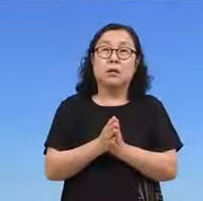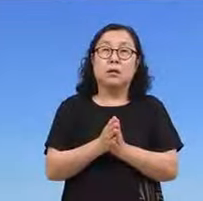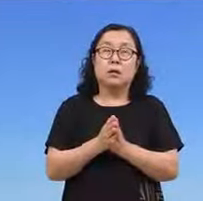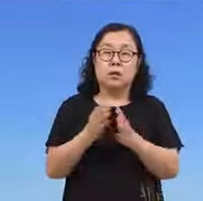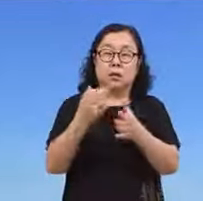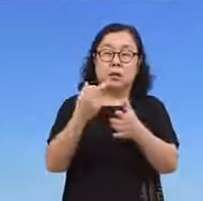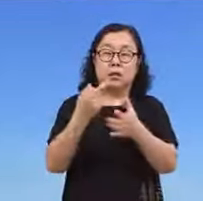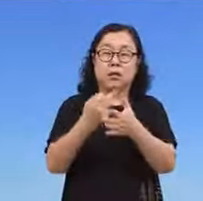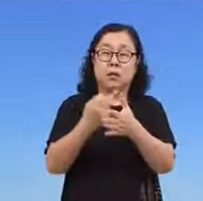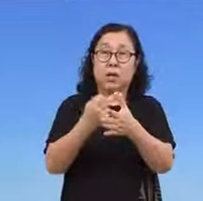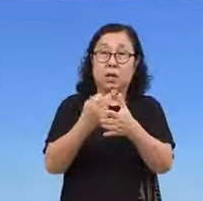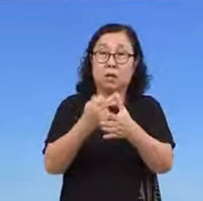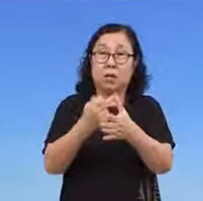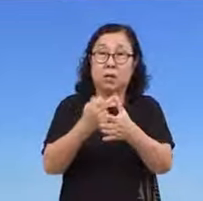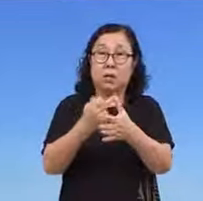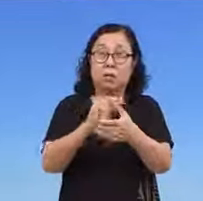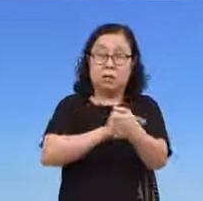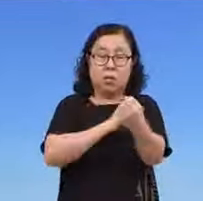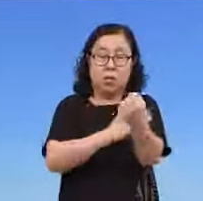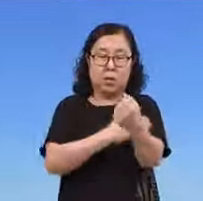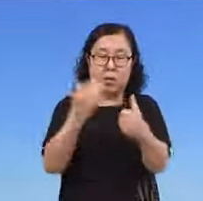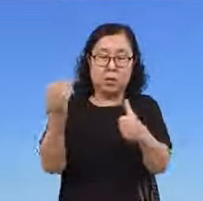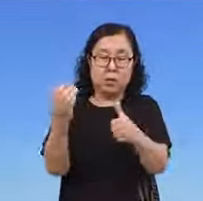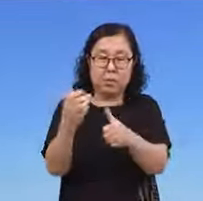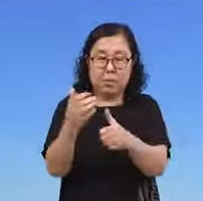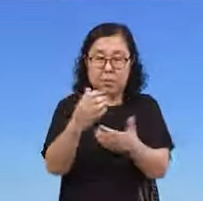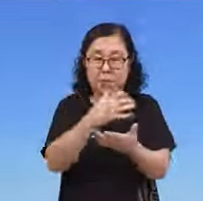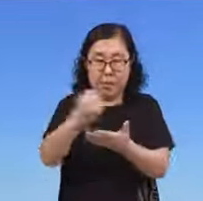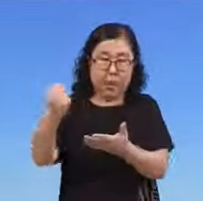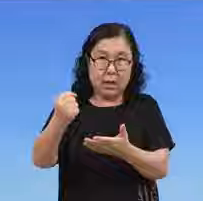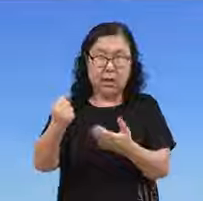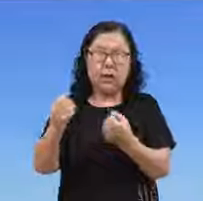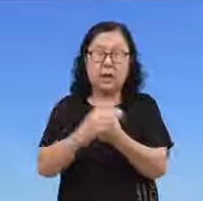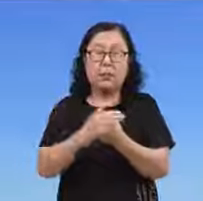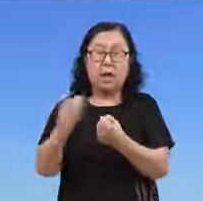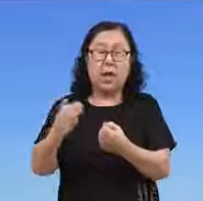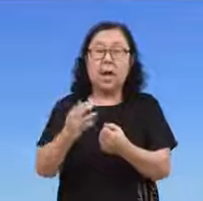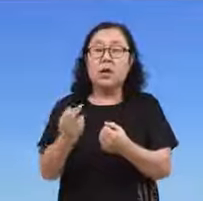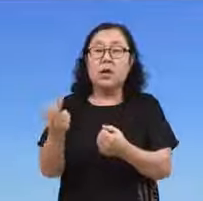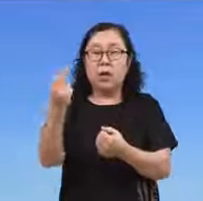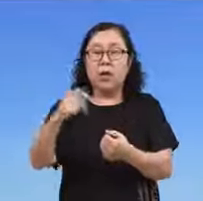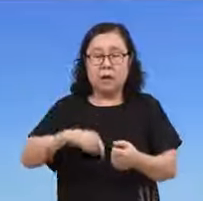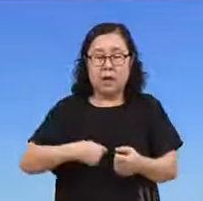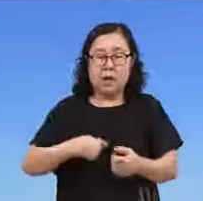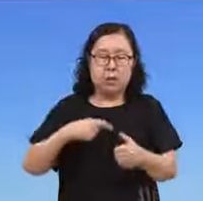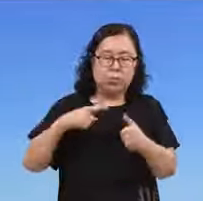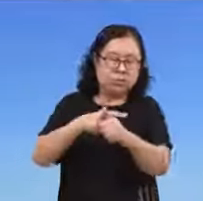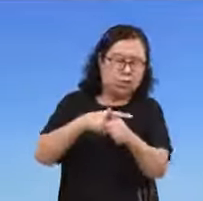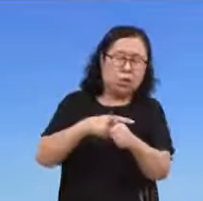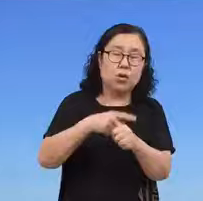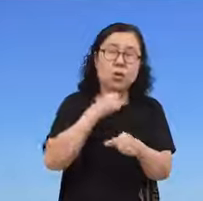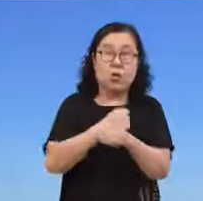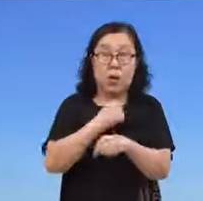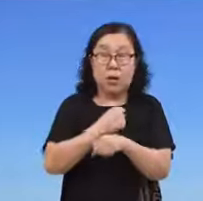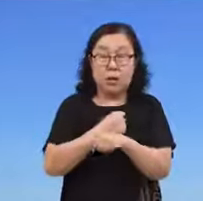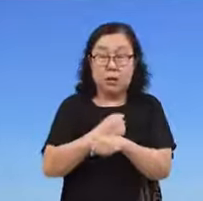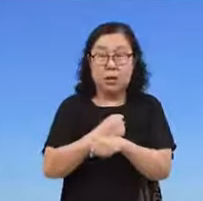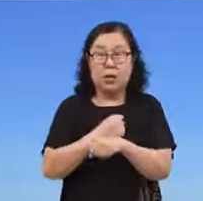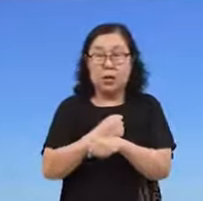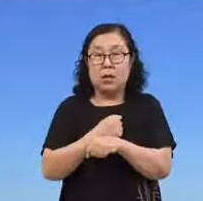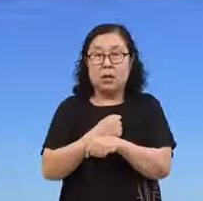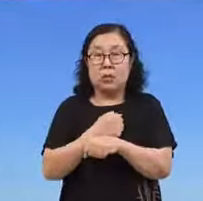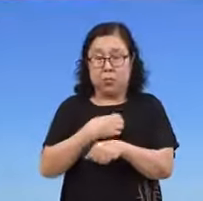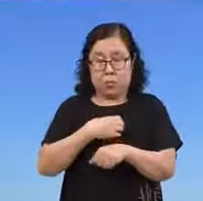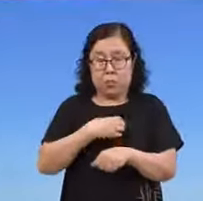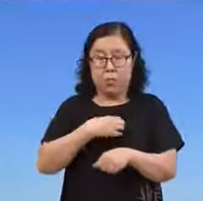그것이 그 부작용이 생겨가지고 형이 자기를 죽이려고 하는, 그래서 이제 창세기 27장 41절이